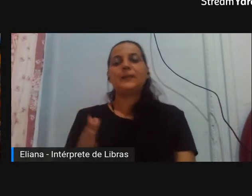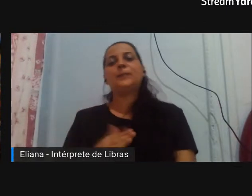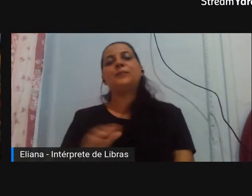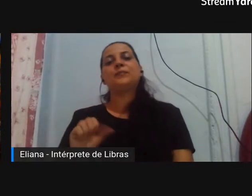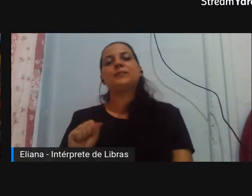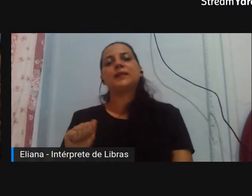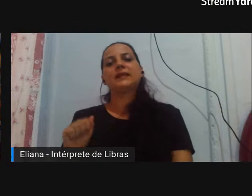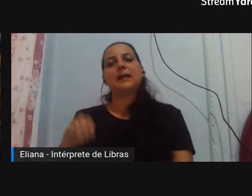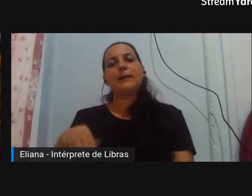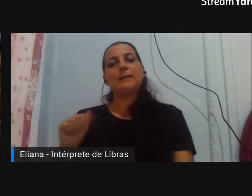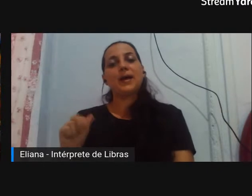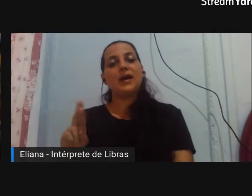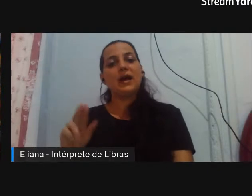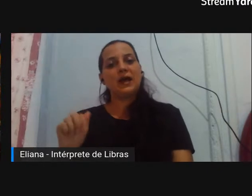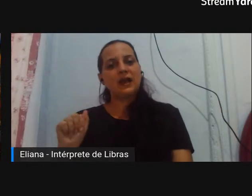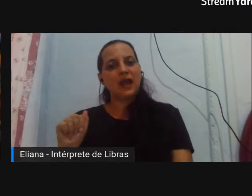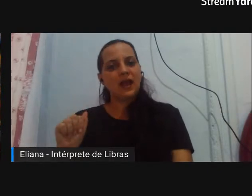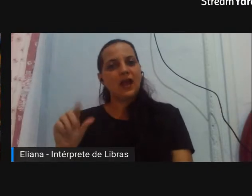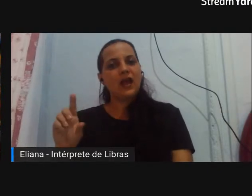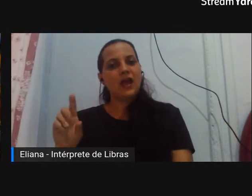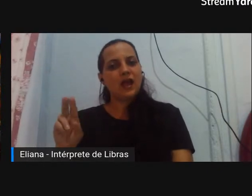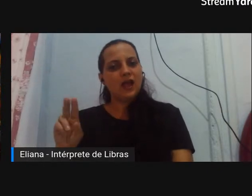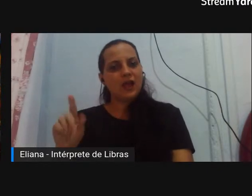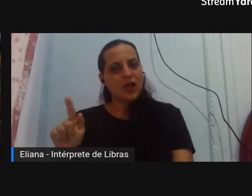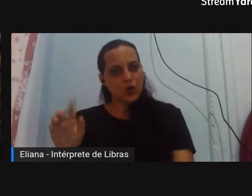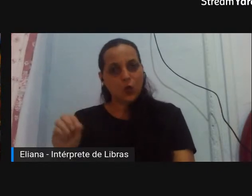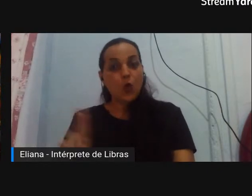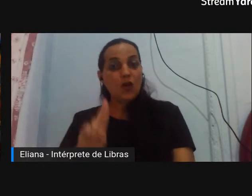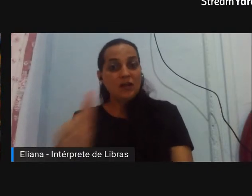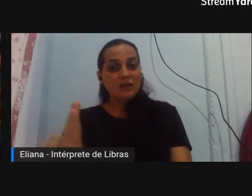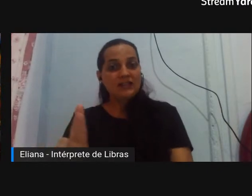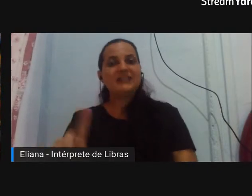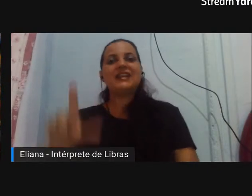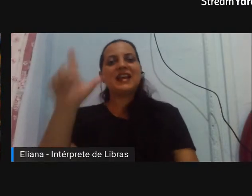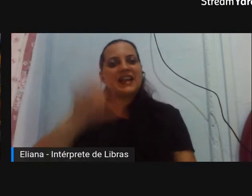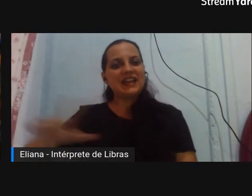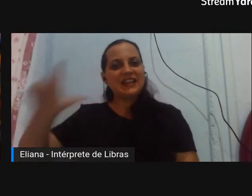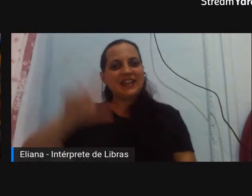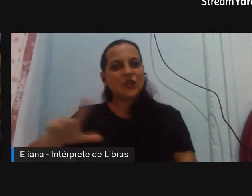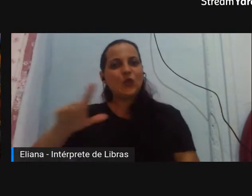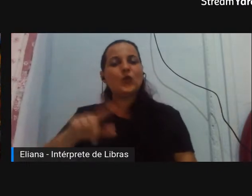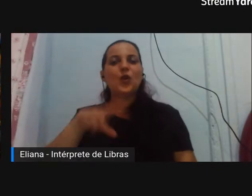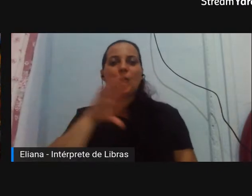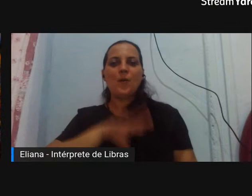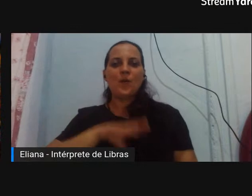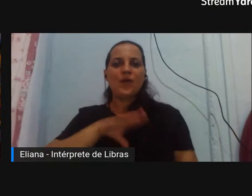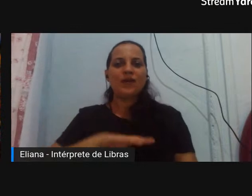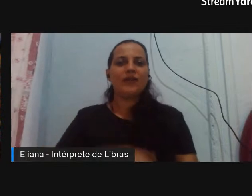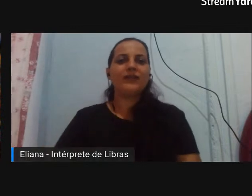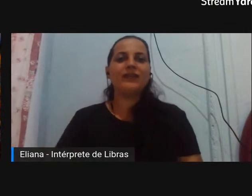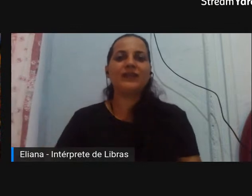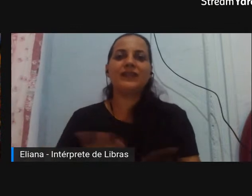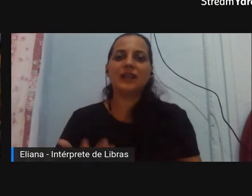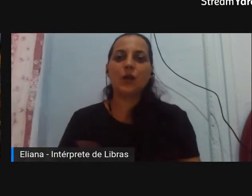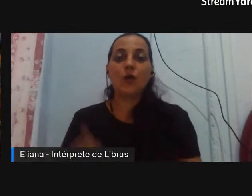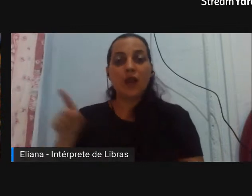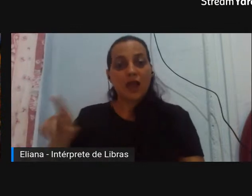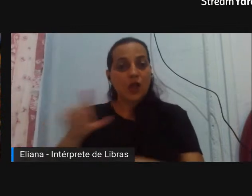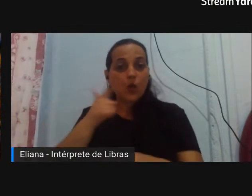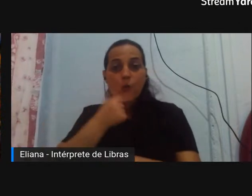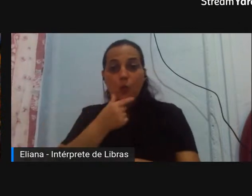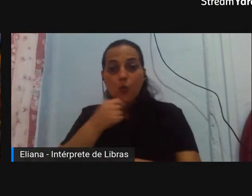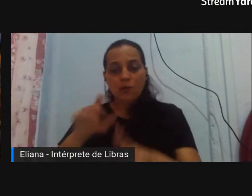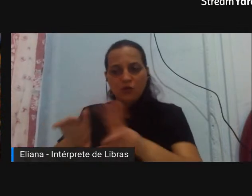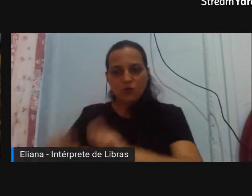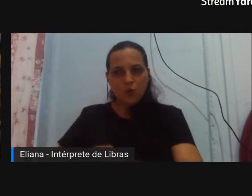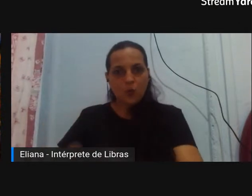de Literatura. A formação que o Saramago teve foi o Colégio Técnico Industrial